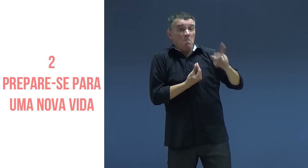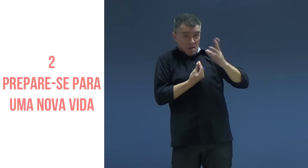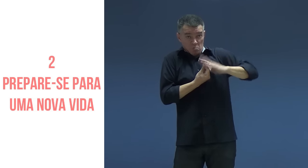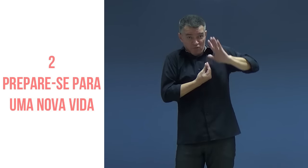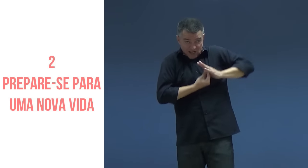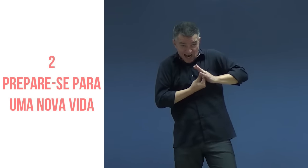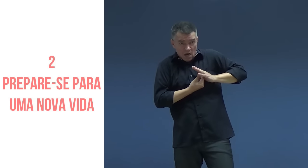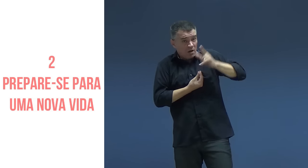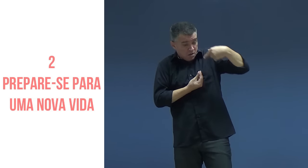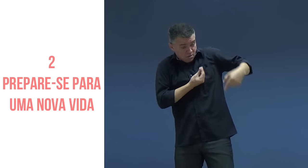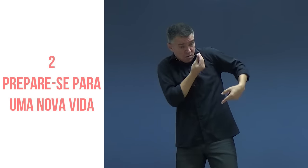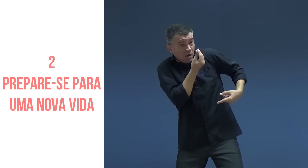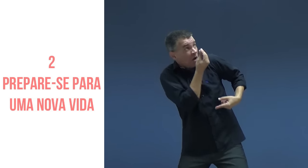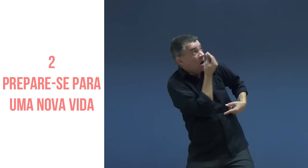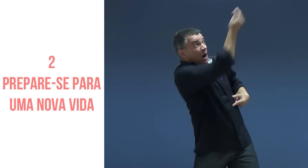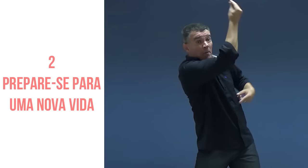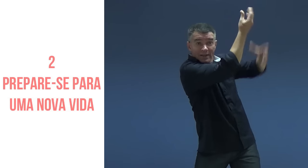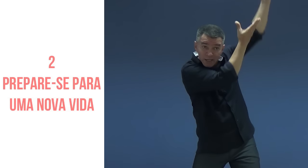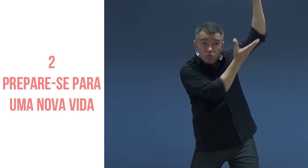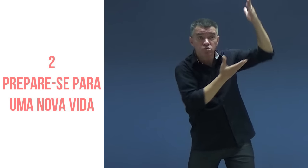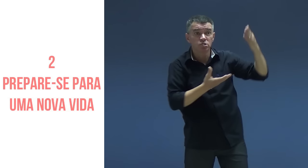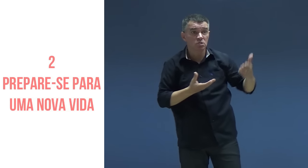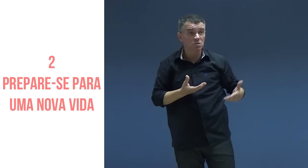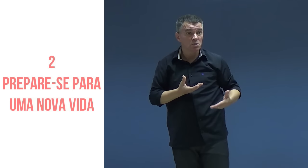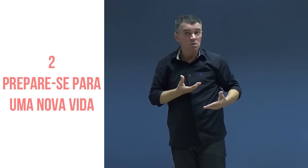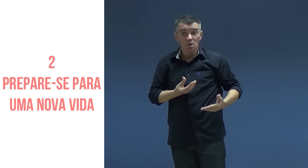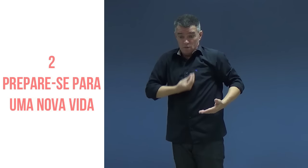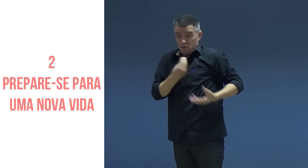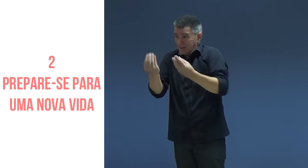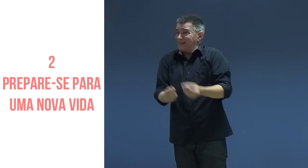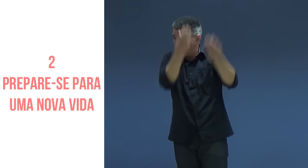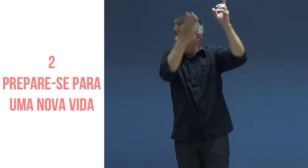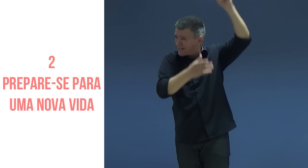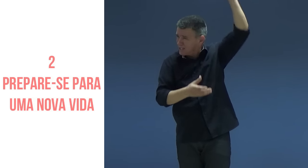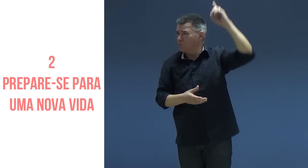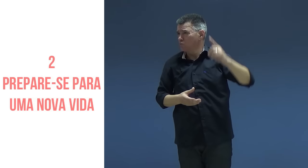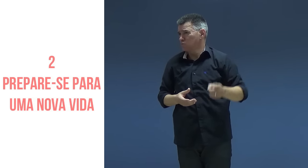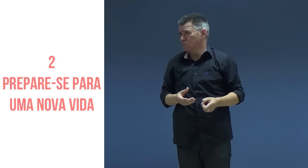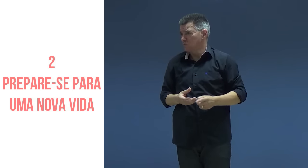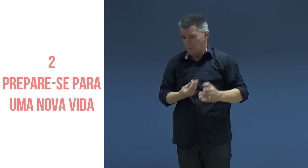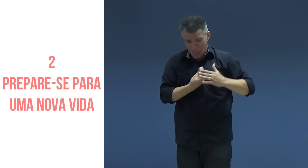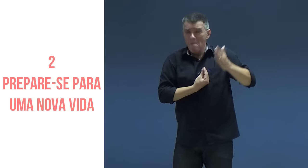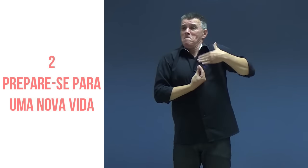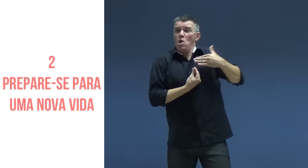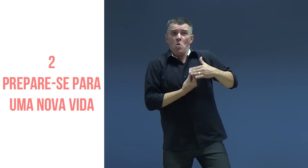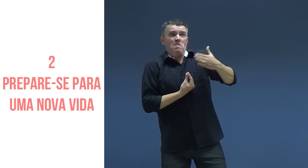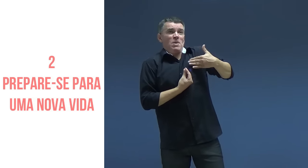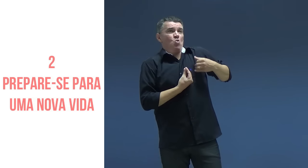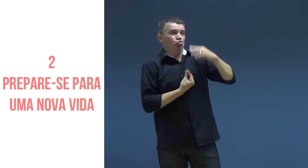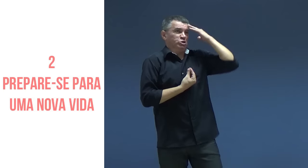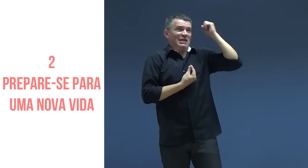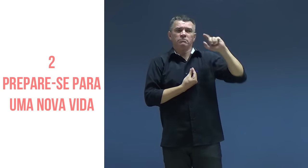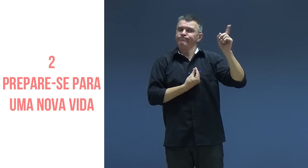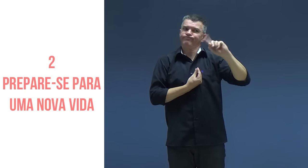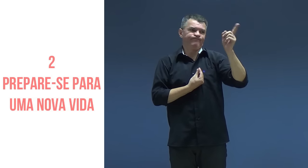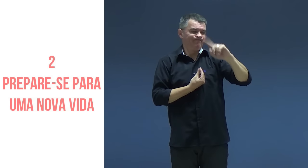Né? Ai, vou ficar sempre assim? Entregue para Deus. Entregue sua vida para Ele. Ah, não, a vida é minha, eu